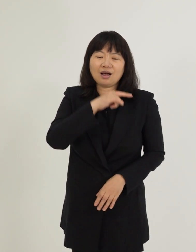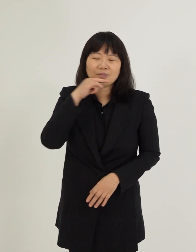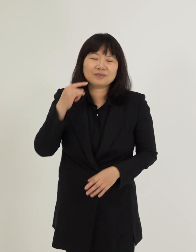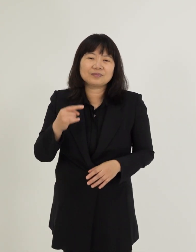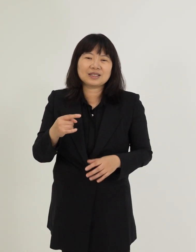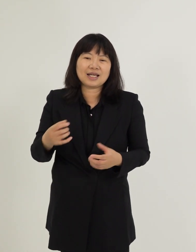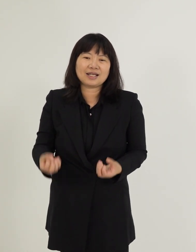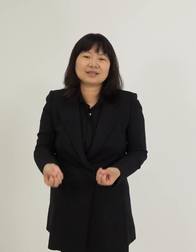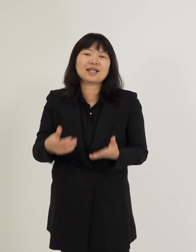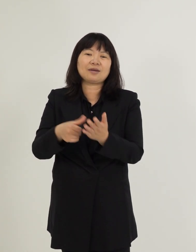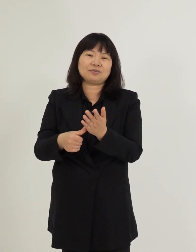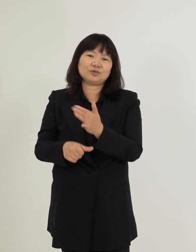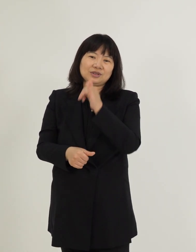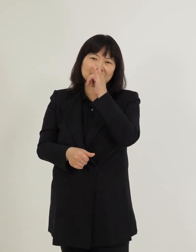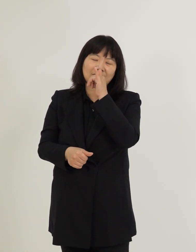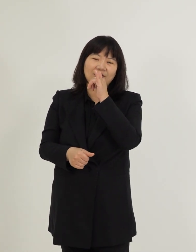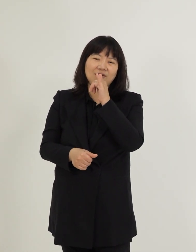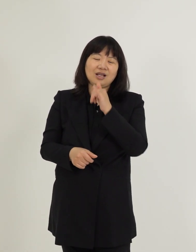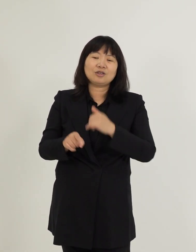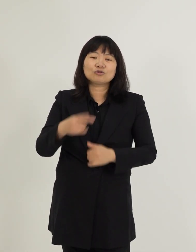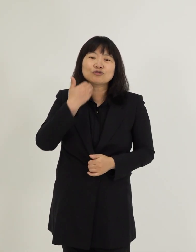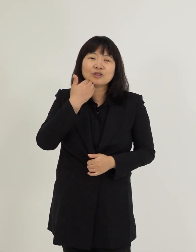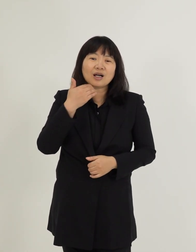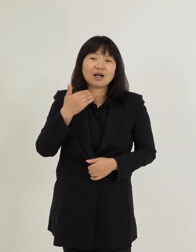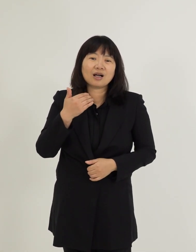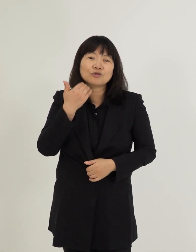제물이에요. 이 빌라도가 한 짓이에요.